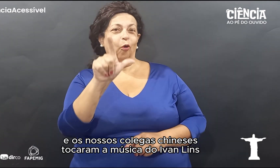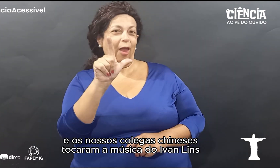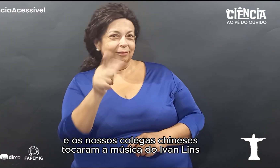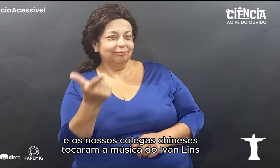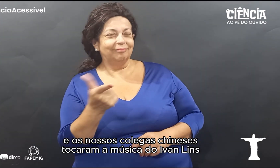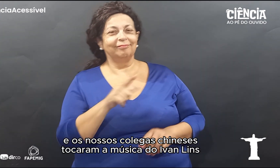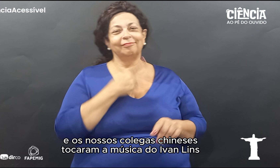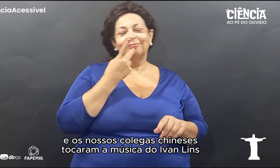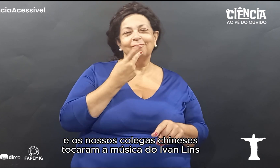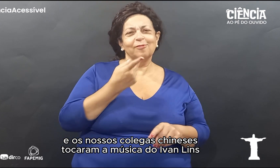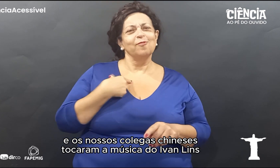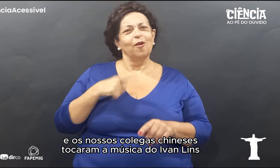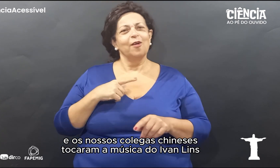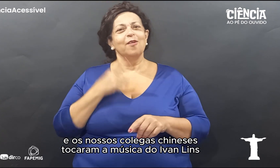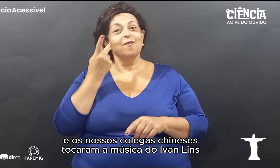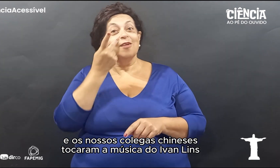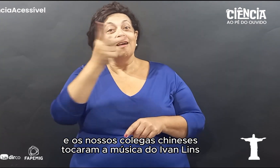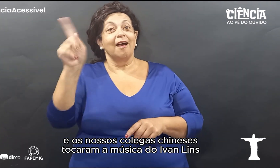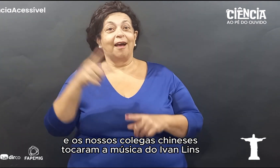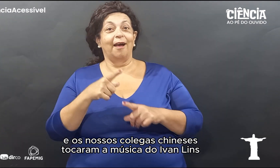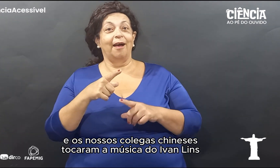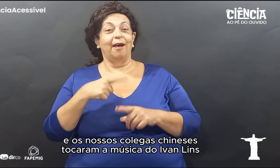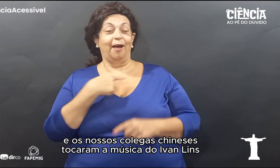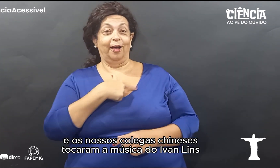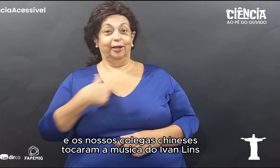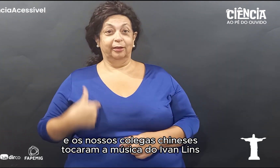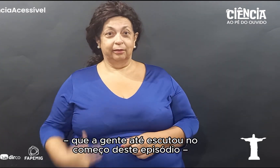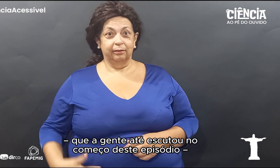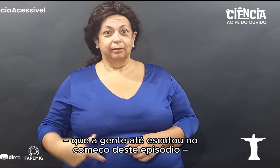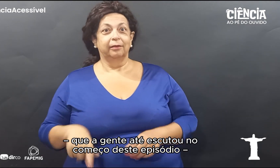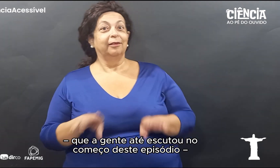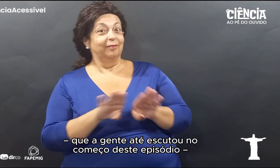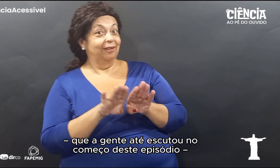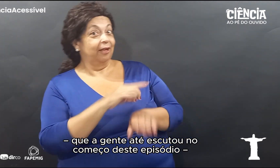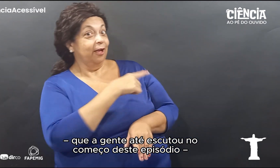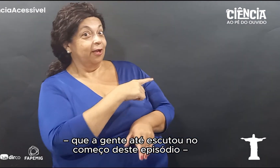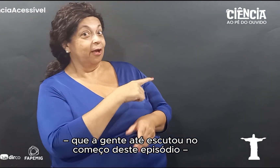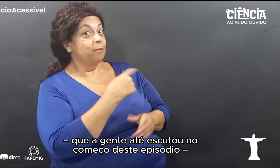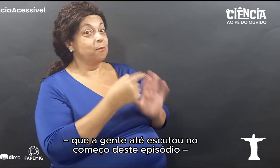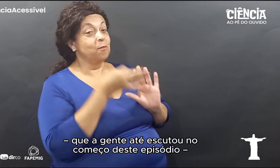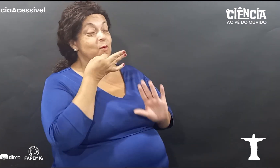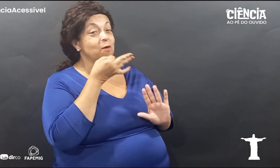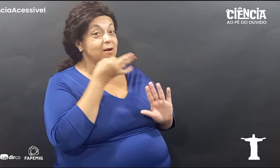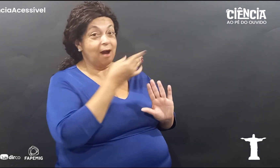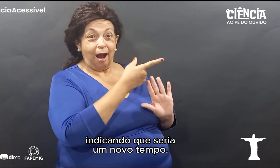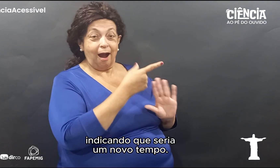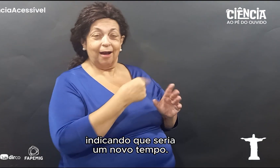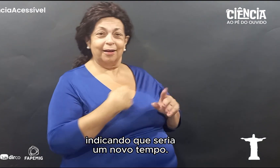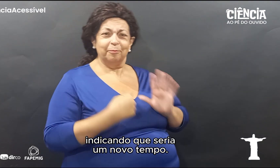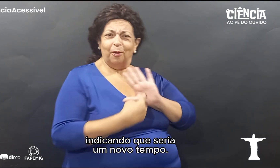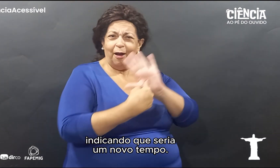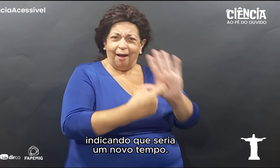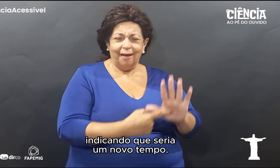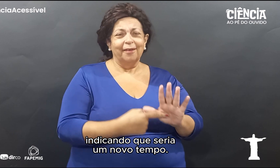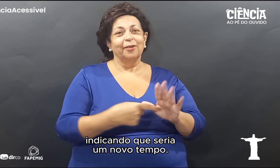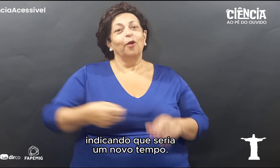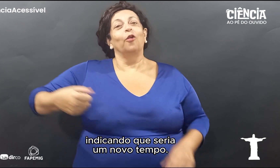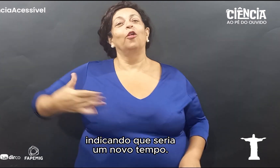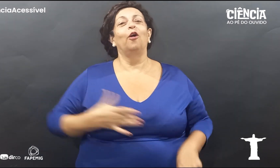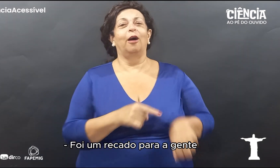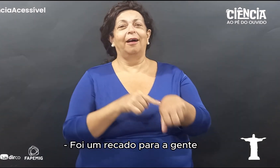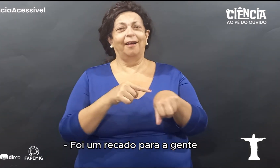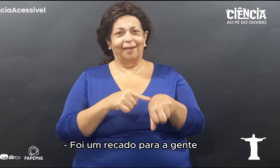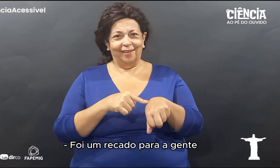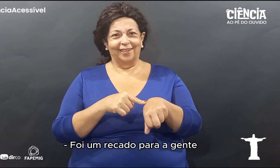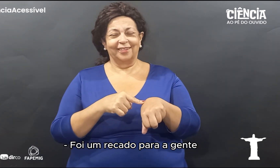e os nossos colegas chineses tocaram a música do Ivan Lins, que a gente até escutou no começo desse episódio, indicando que seria um novo